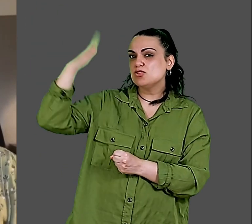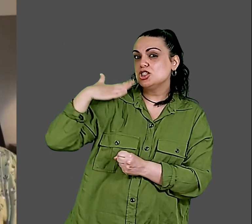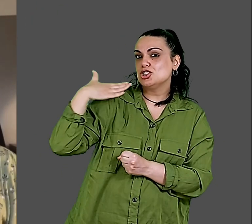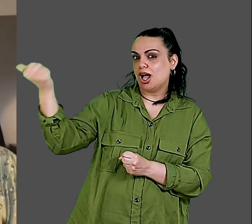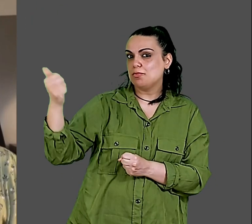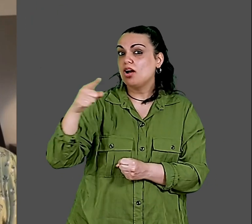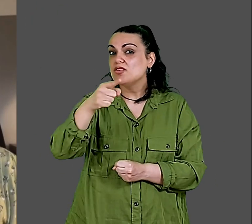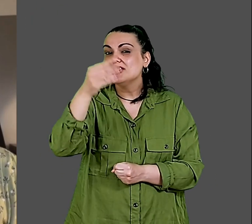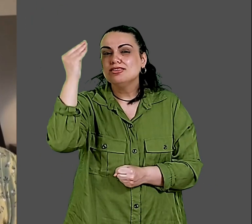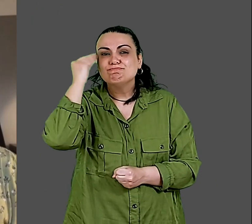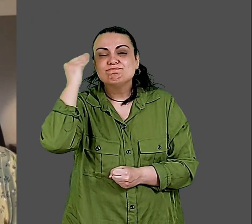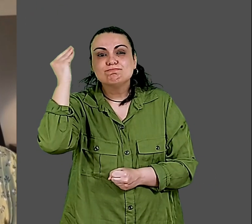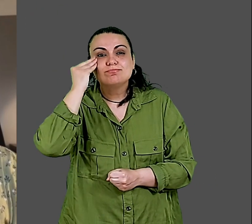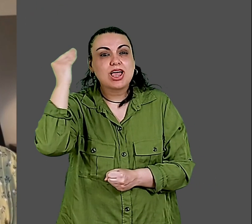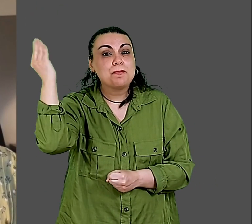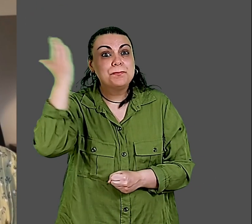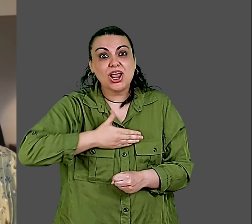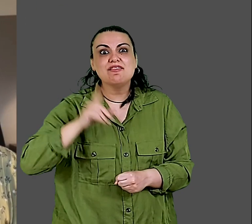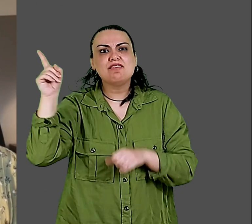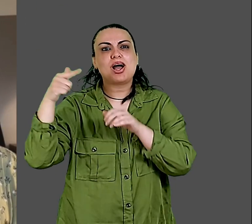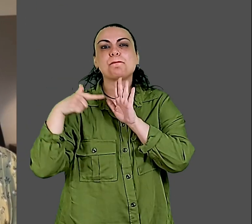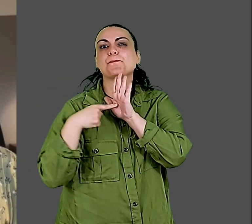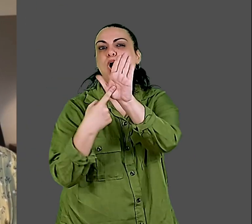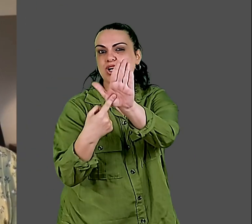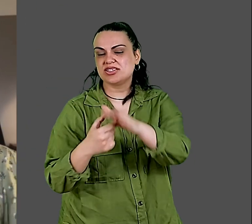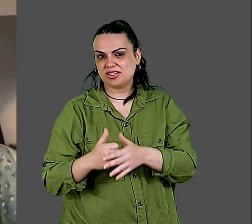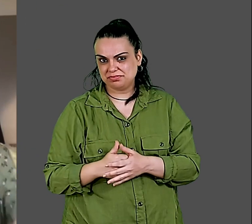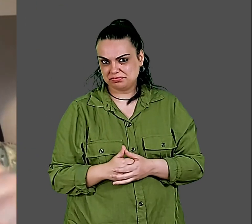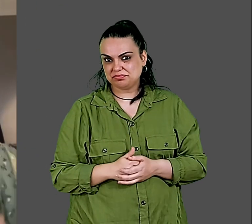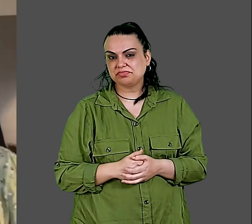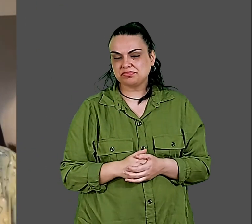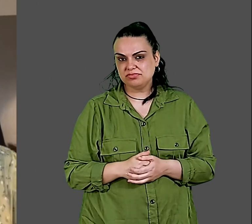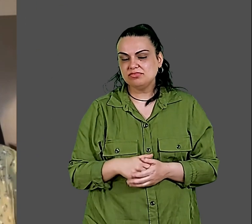quem te chamou. Aí ele diz assim...